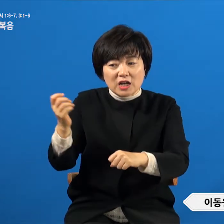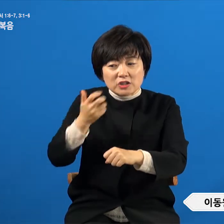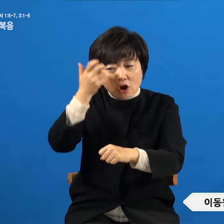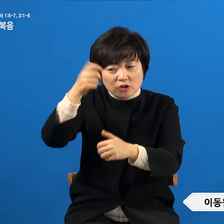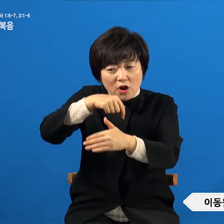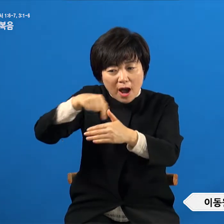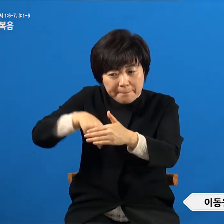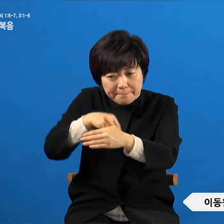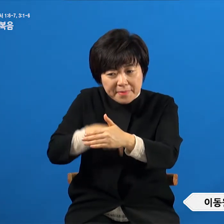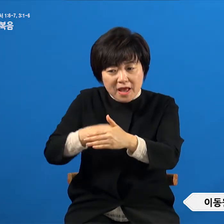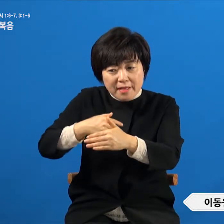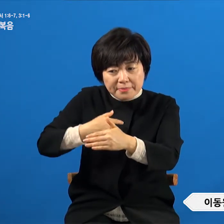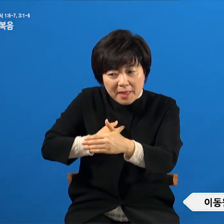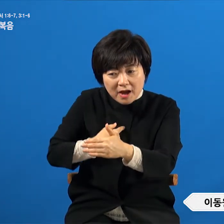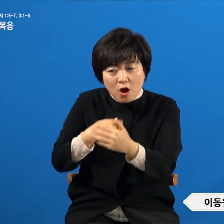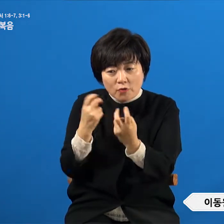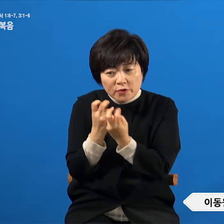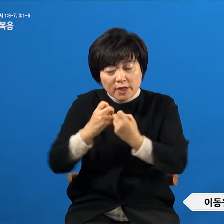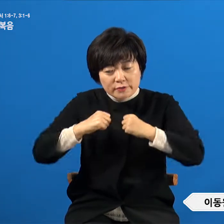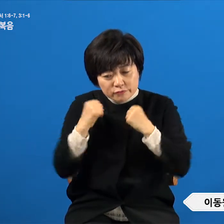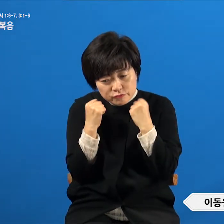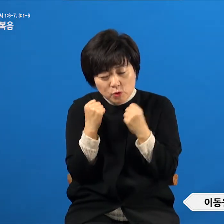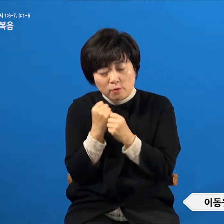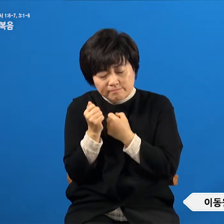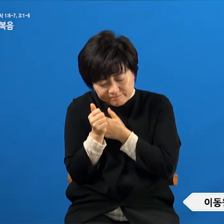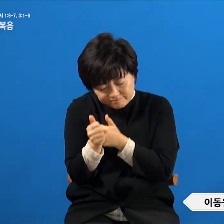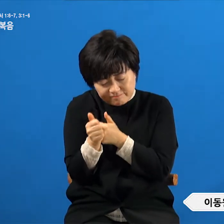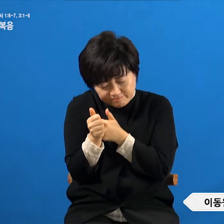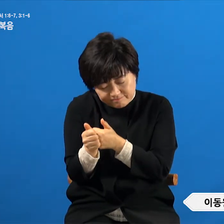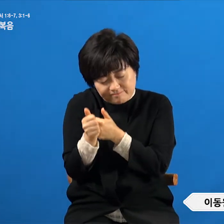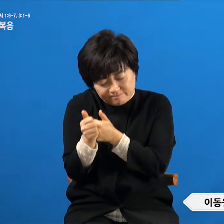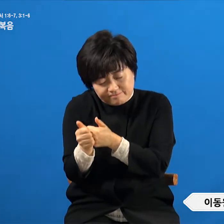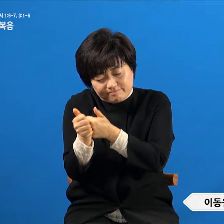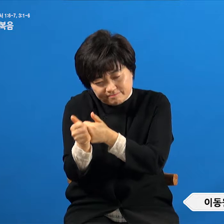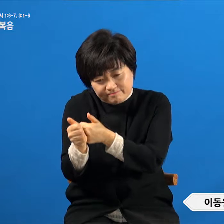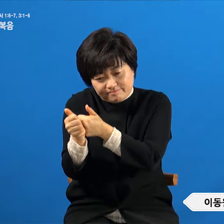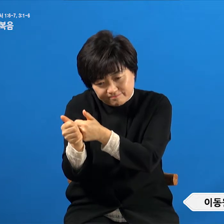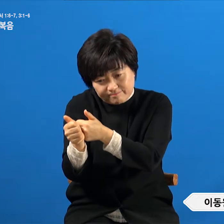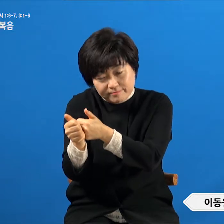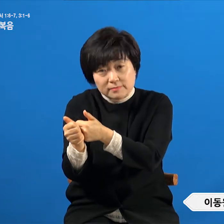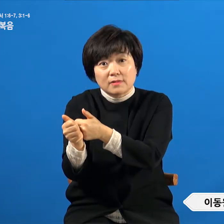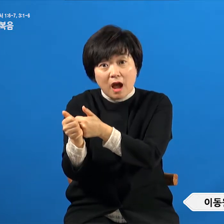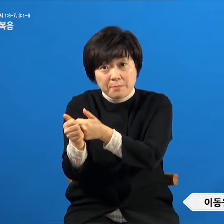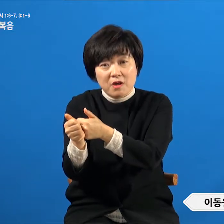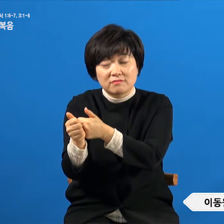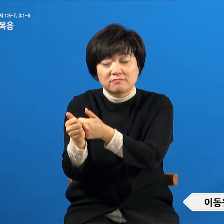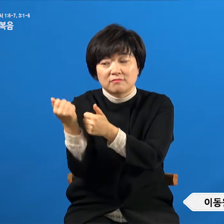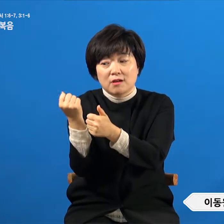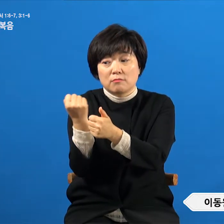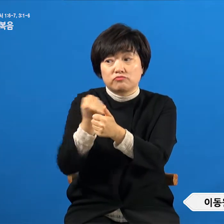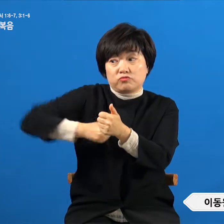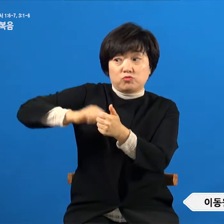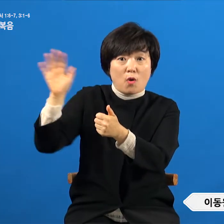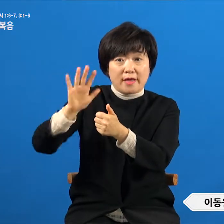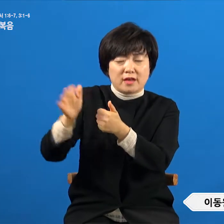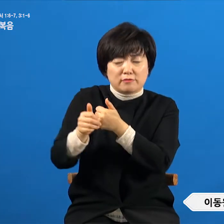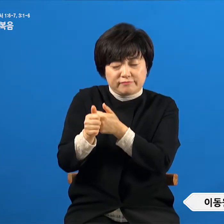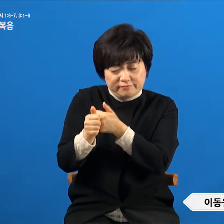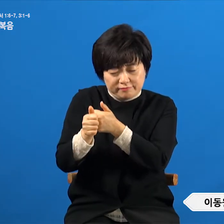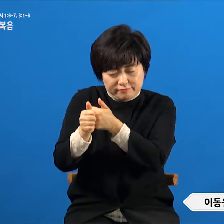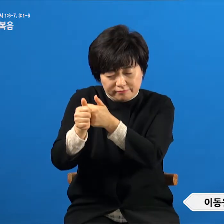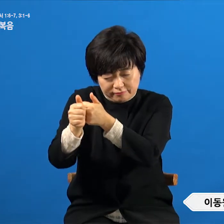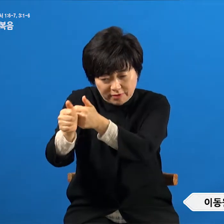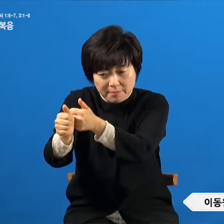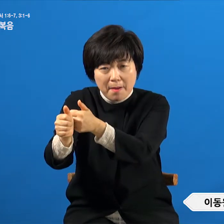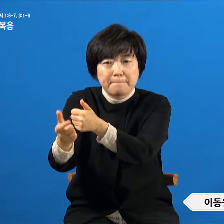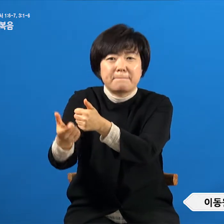성령님 앞에 내가 어떻게 반응하느냐, 순종하느냐, 불순종하느냐에 따라서 성령이 원하시는 삶이